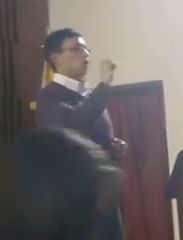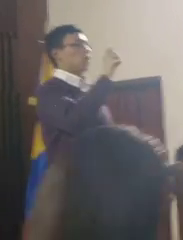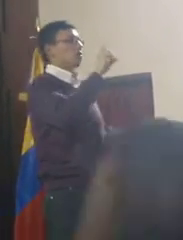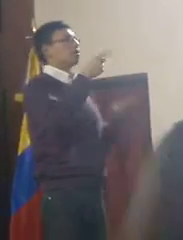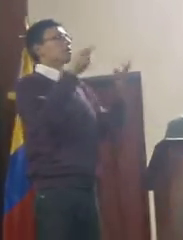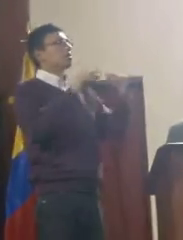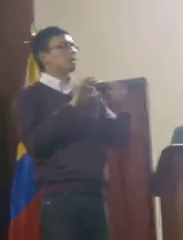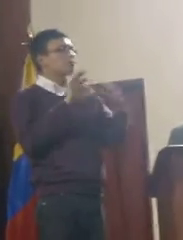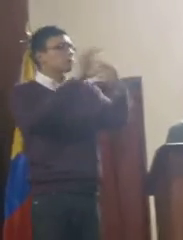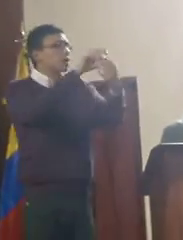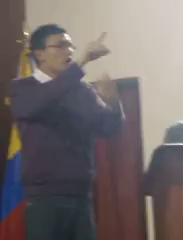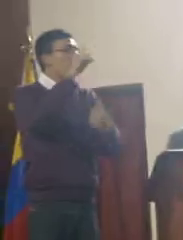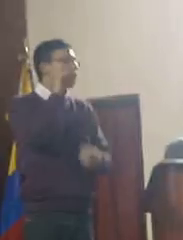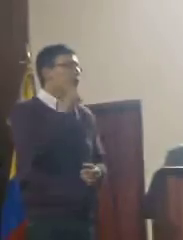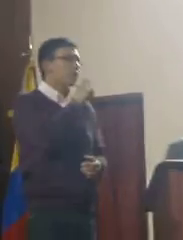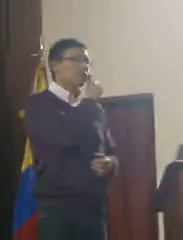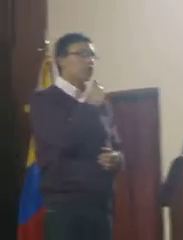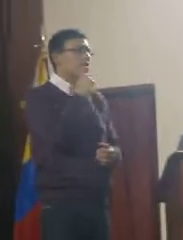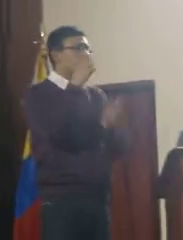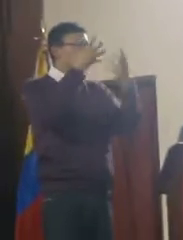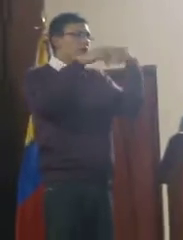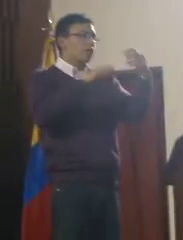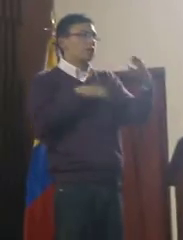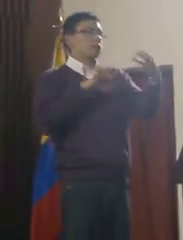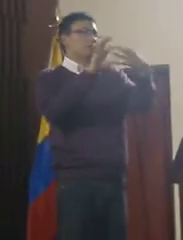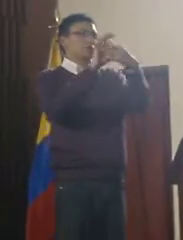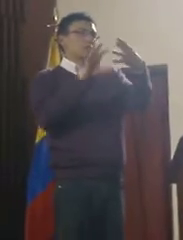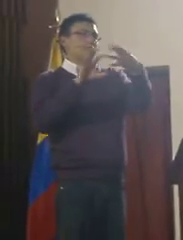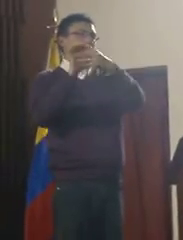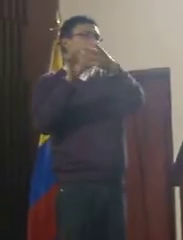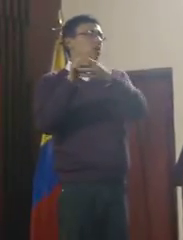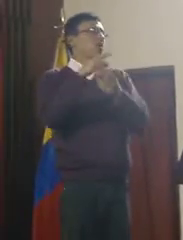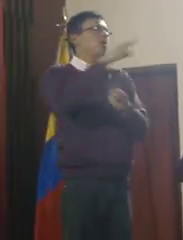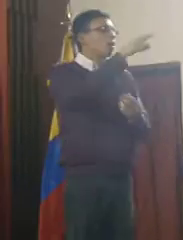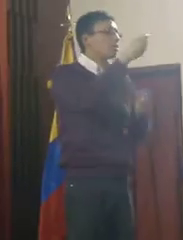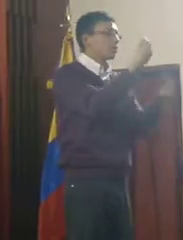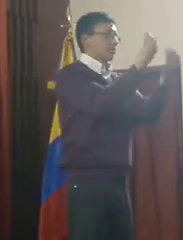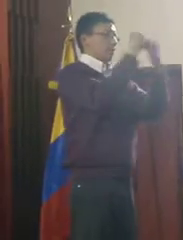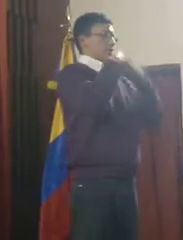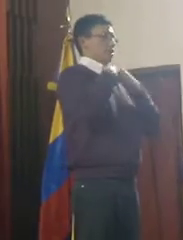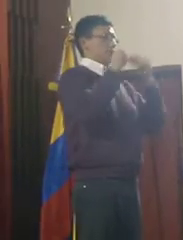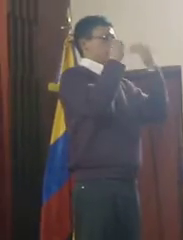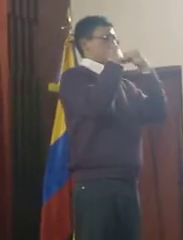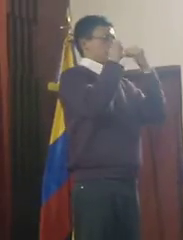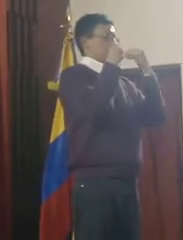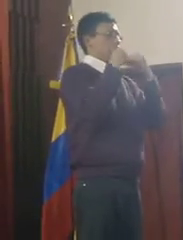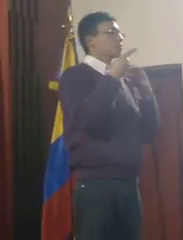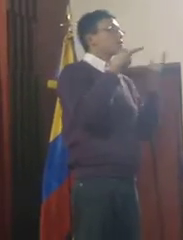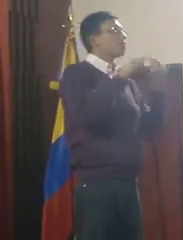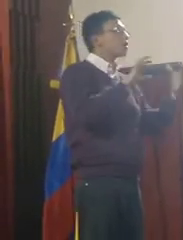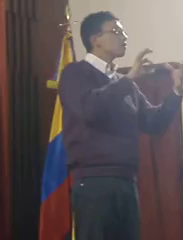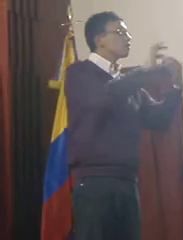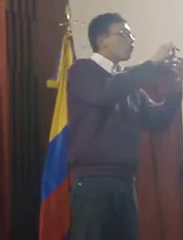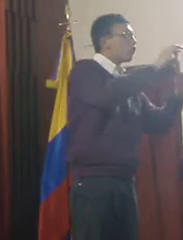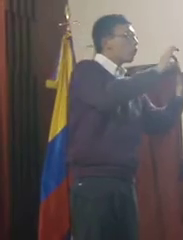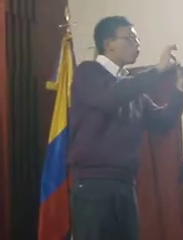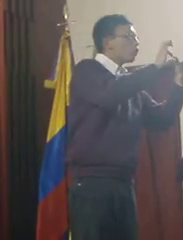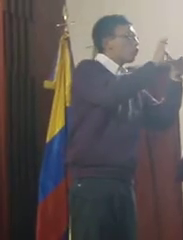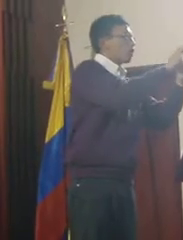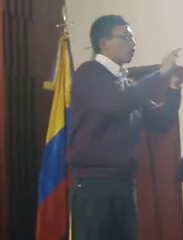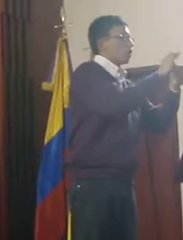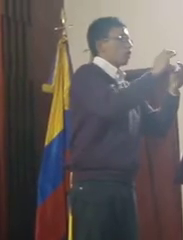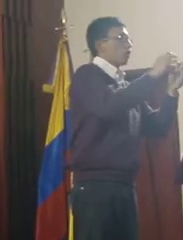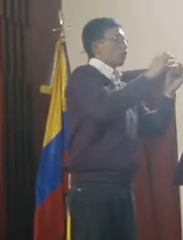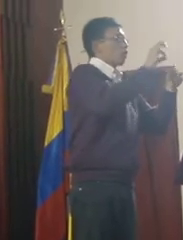estamos haciendo también una serie de alianzas y capacitaciones. Fundación Unicornio, técnica de publicidad